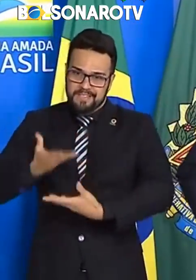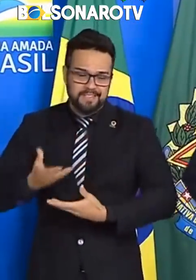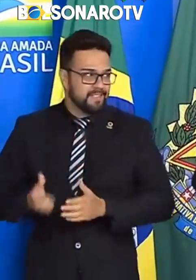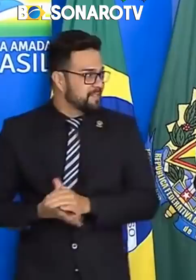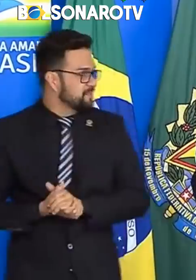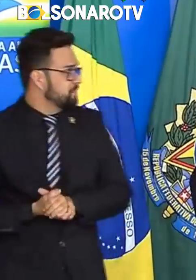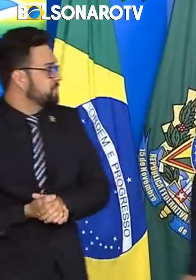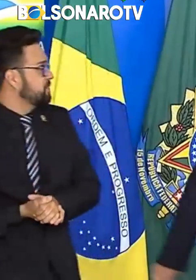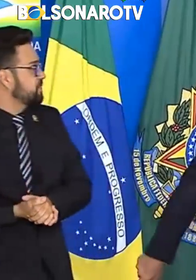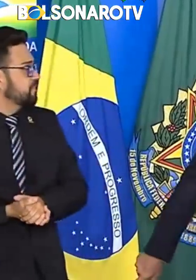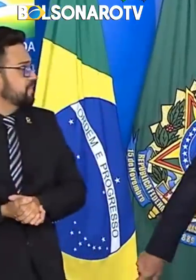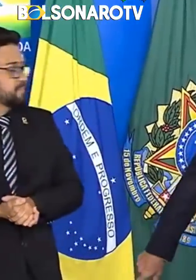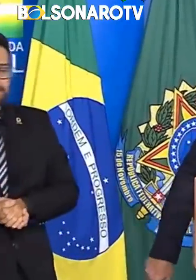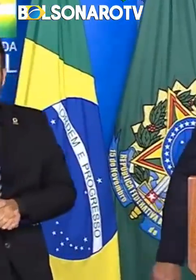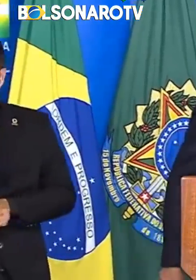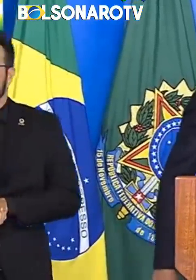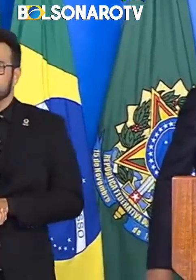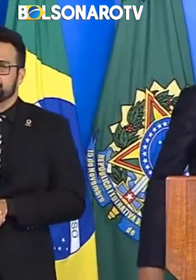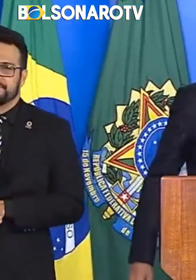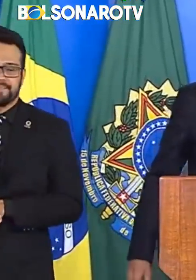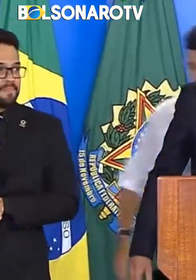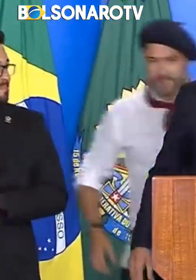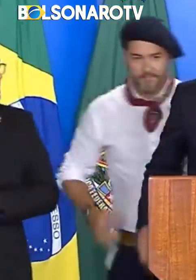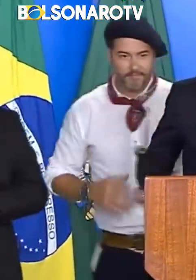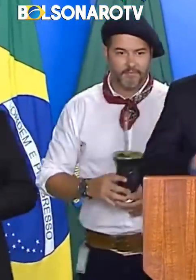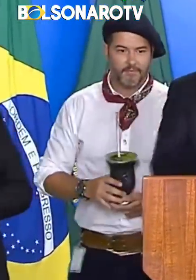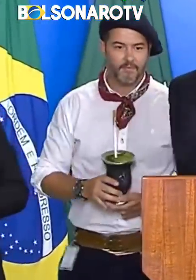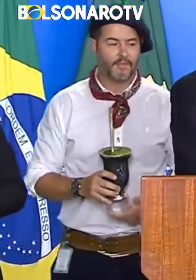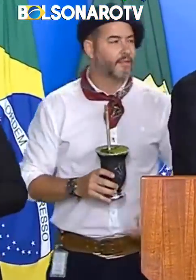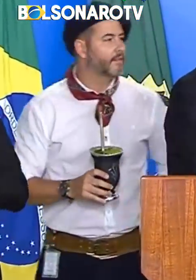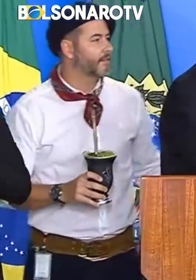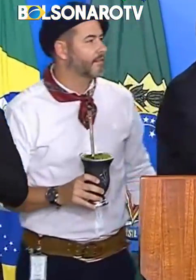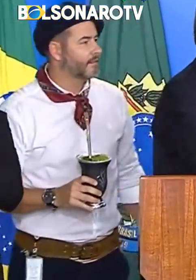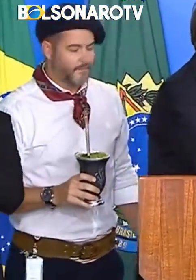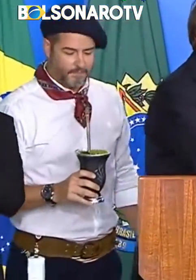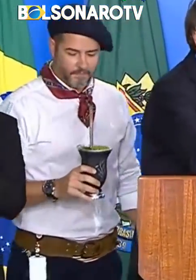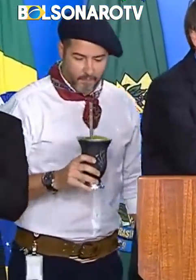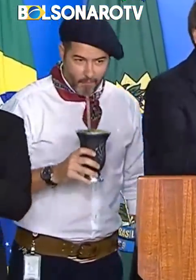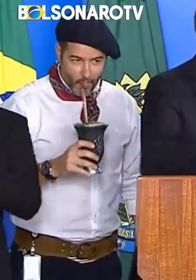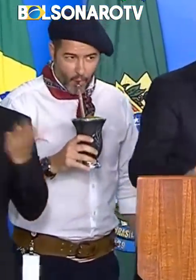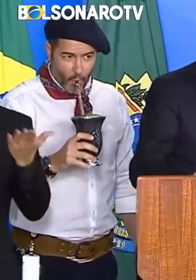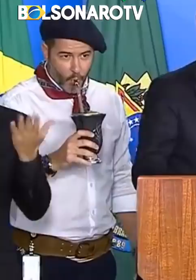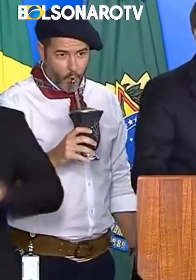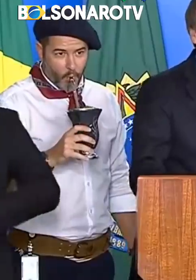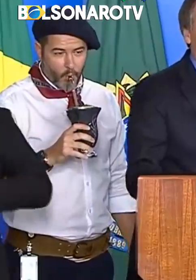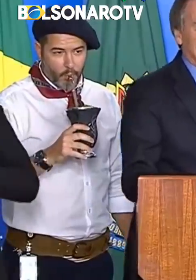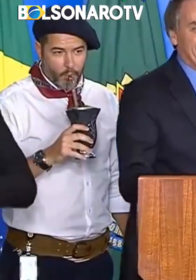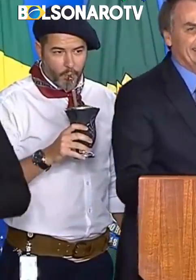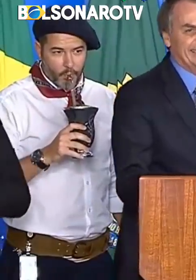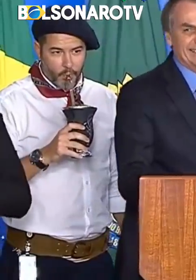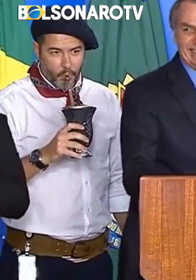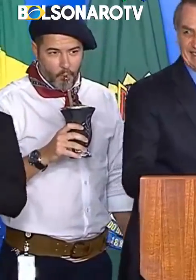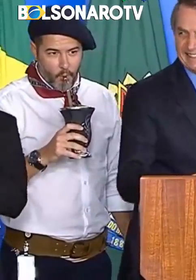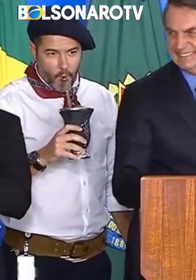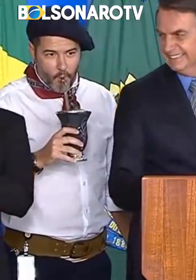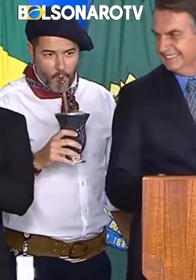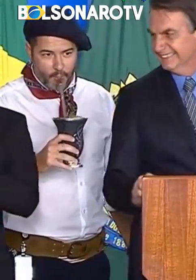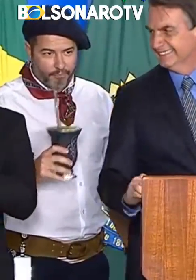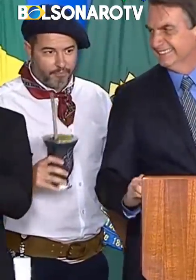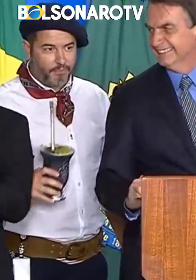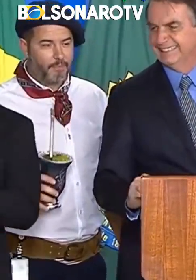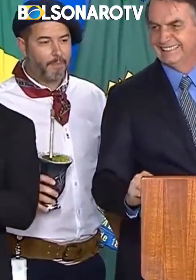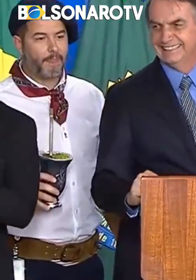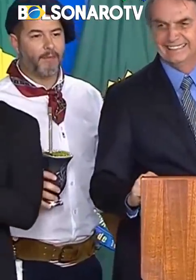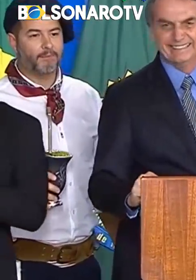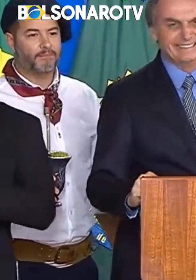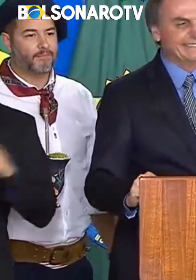Aqui do meu lado. Aqui do meu lado, aqui, de cada lado aqui. Agora já que virou CTG, vou fazer um. Presidente, bom, já que nós estamos aqui, sendo